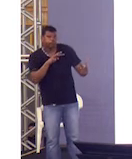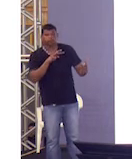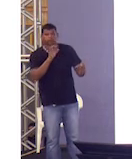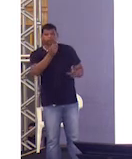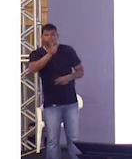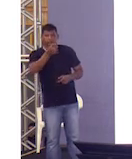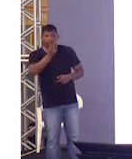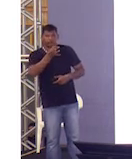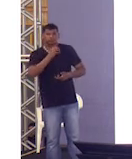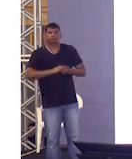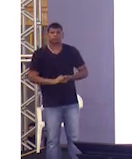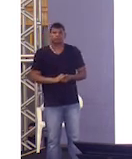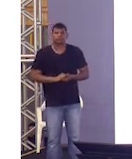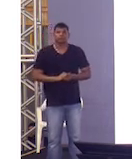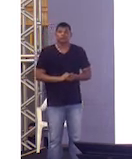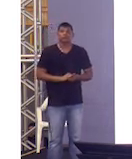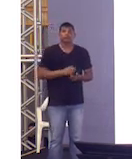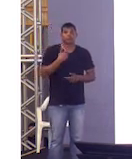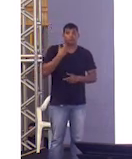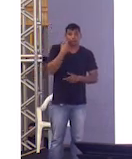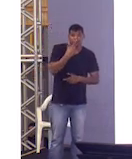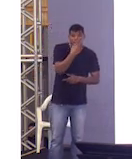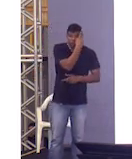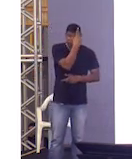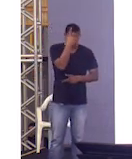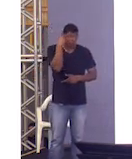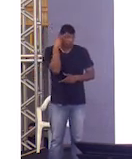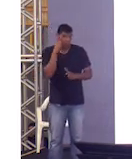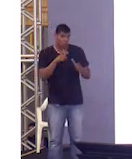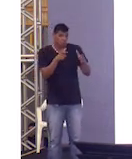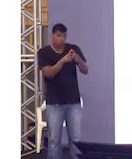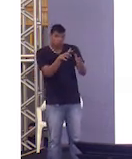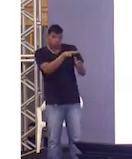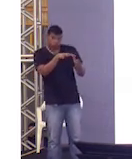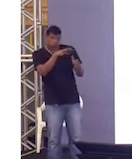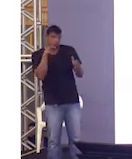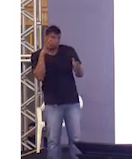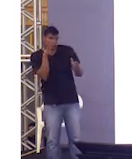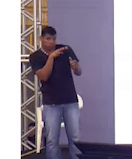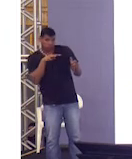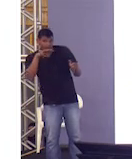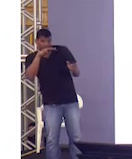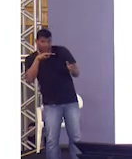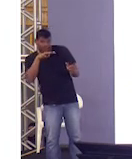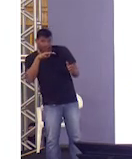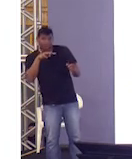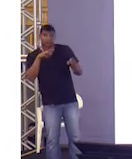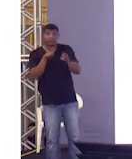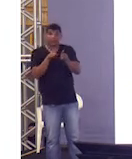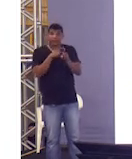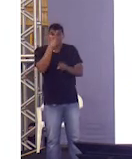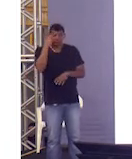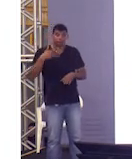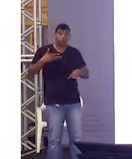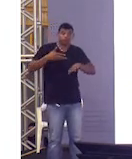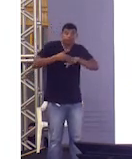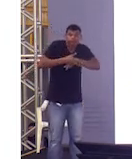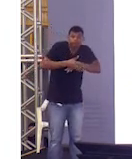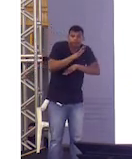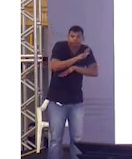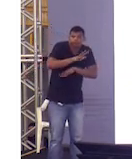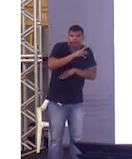razão entre o número de admiradores do usuário e o número de pessoas que visitam seu perfil na